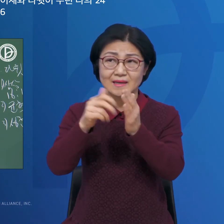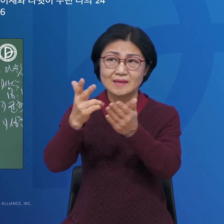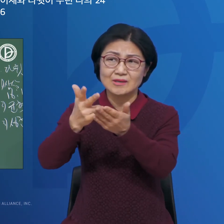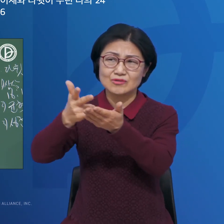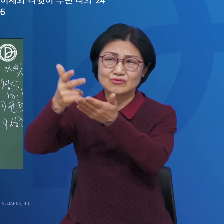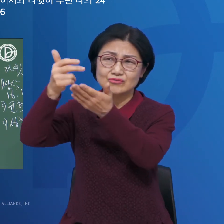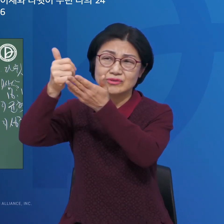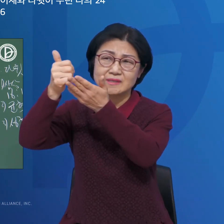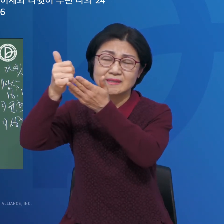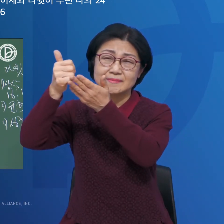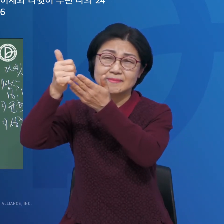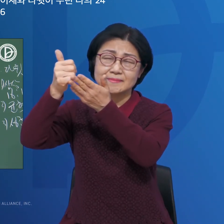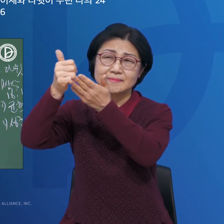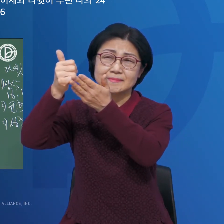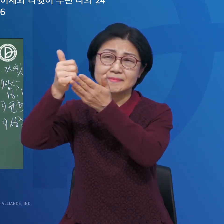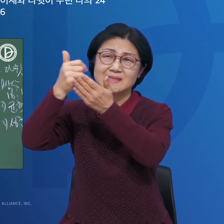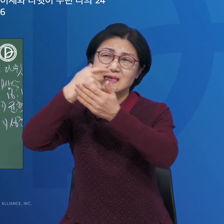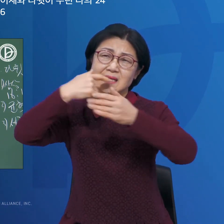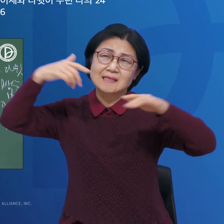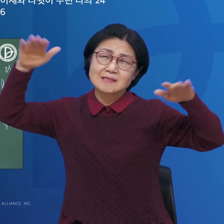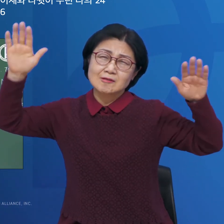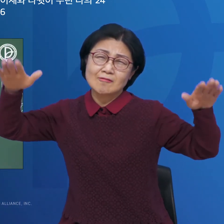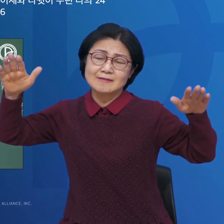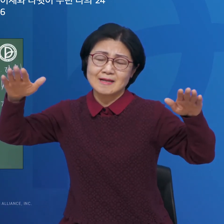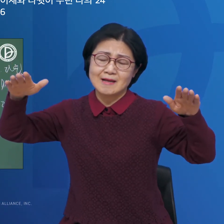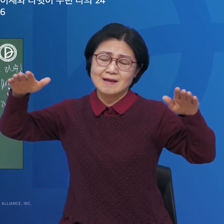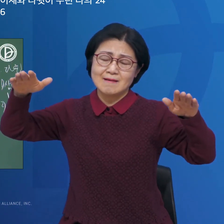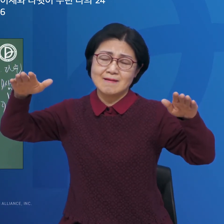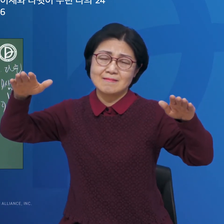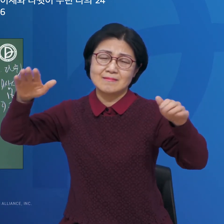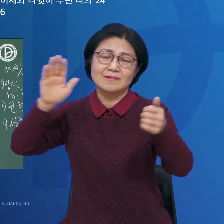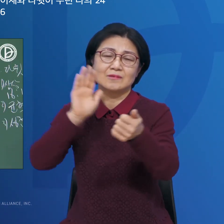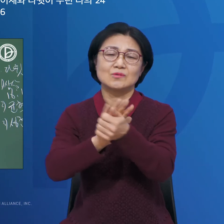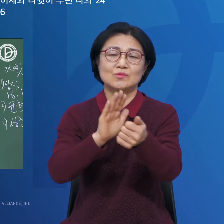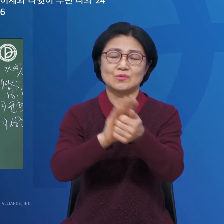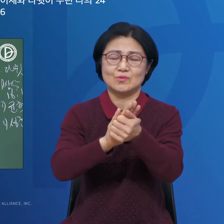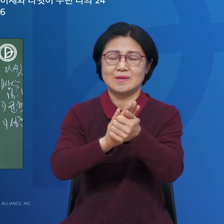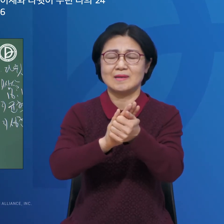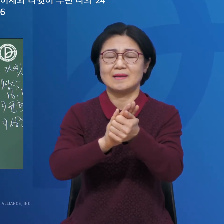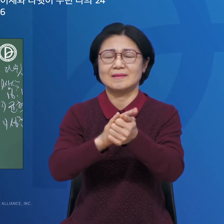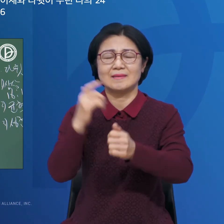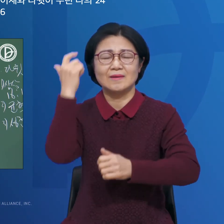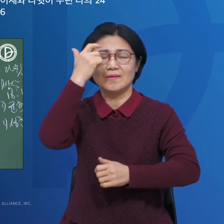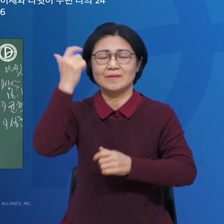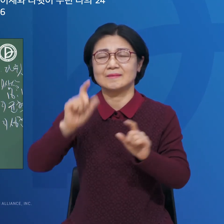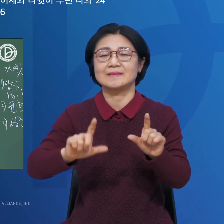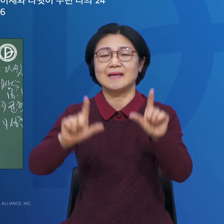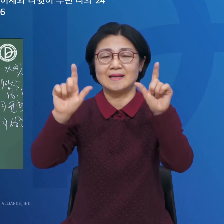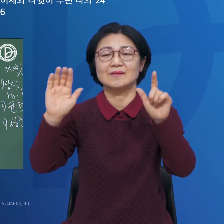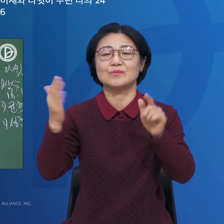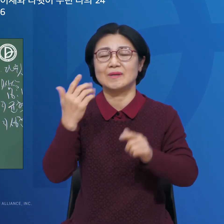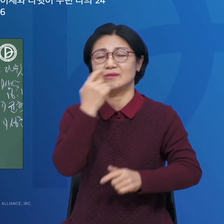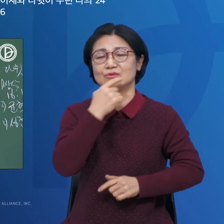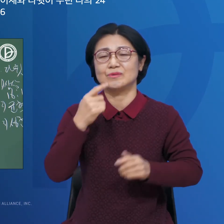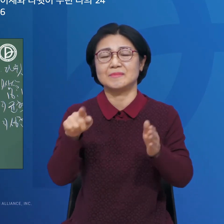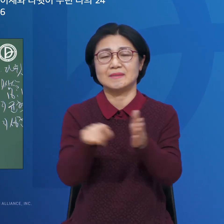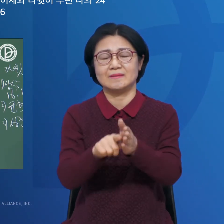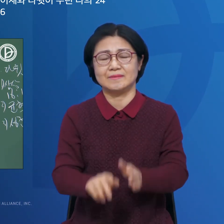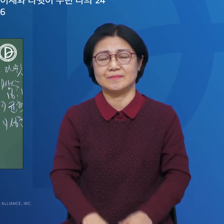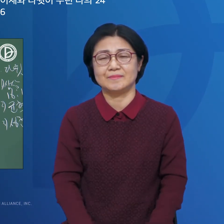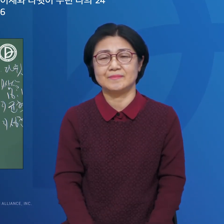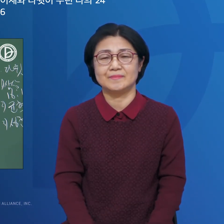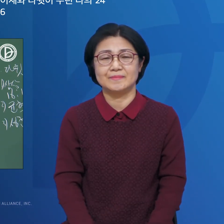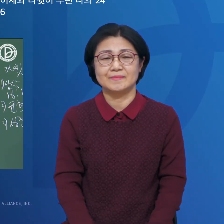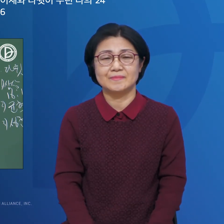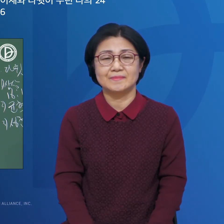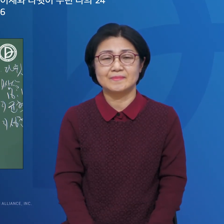움직이는 영적인 날이 될 것입니다. And today, as you give worship, it will be a spiritual day where the angels are moving and doing their work. 과학입니다. This is